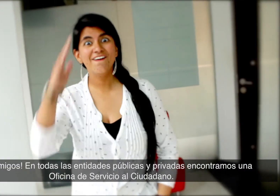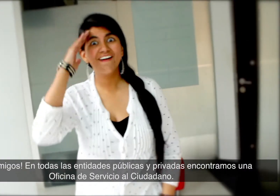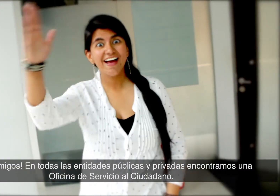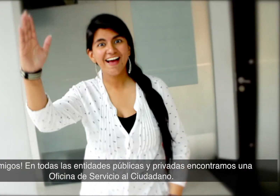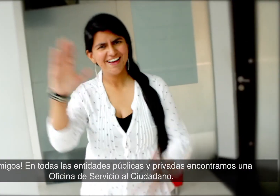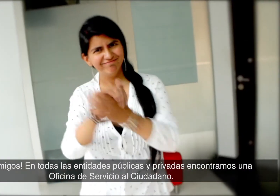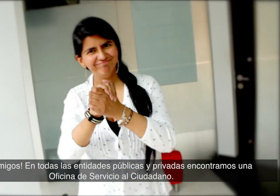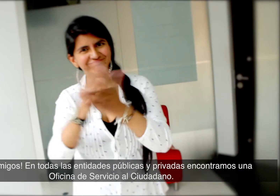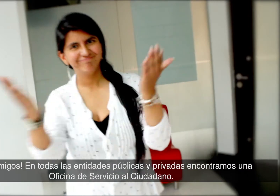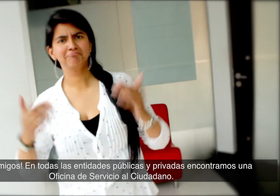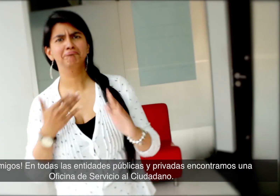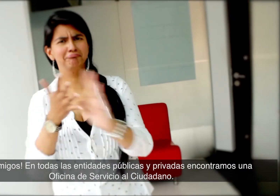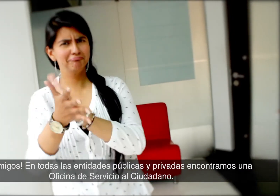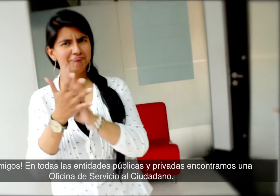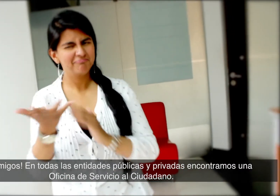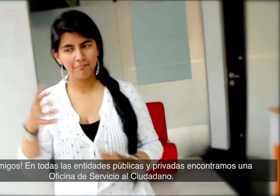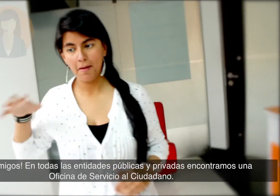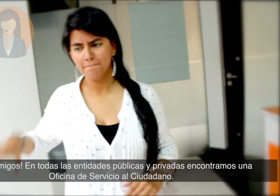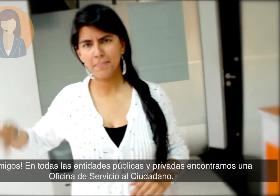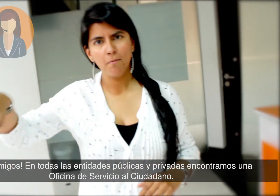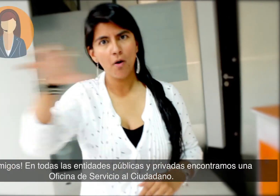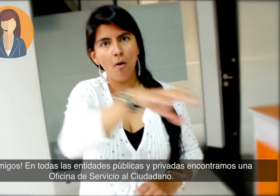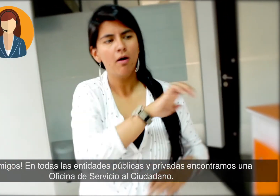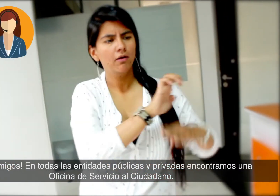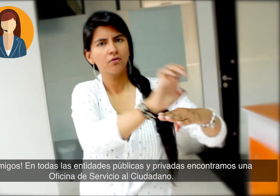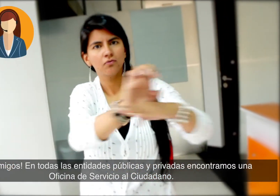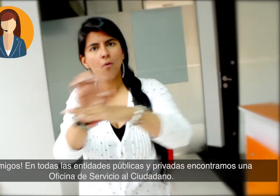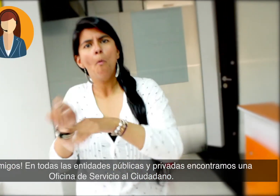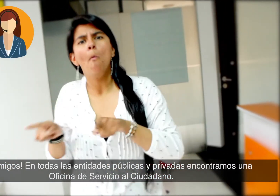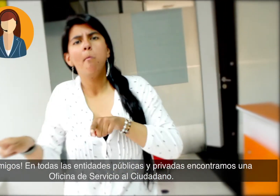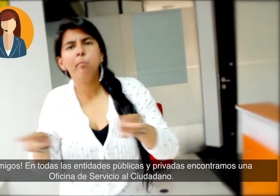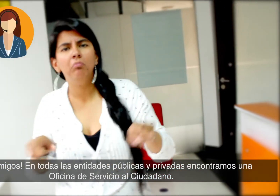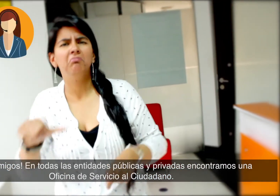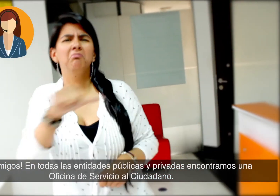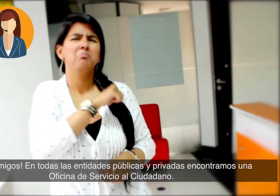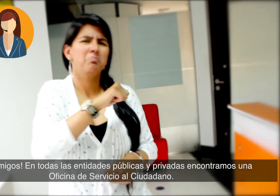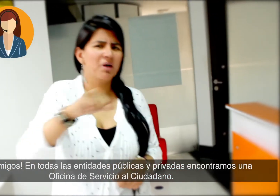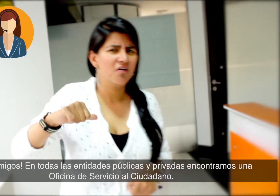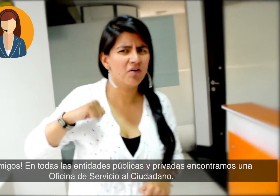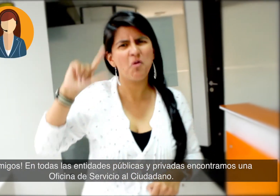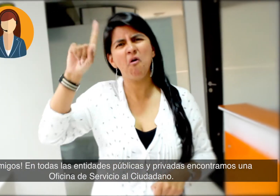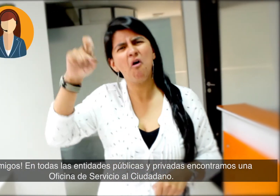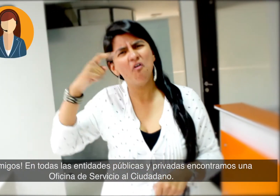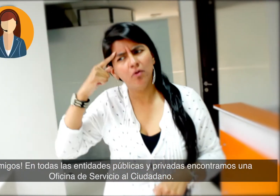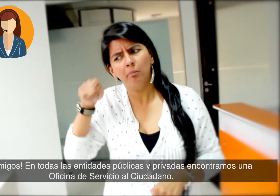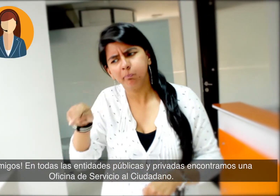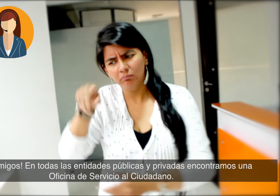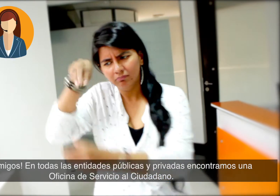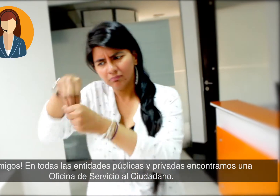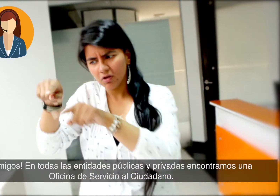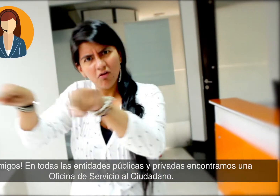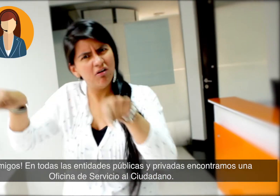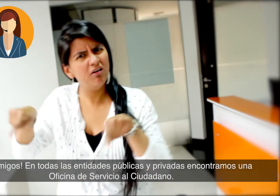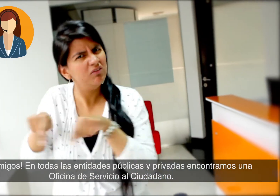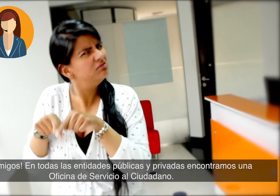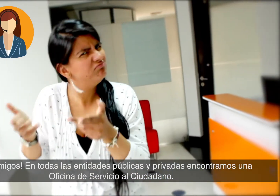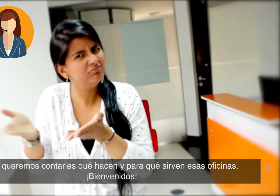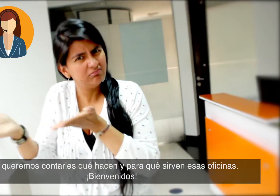Hola amigos, en todas las entidades públicas y privadas encontramos una oficina de atención al ciudadano.